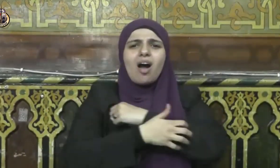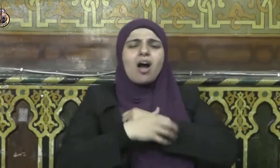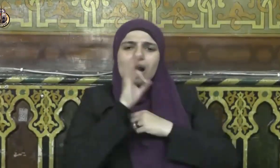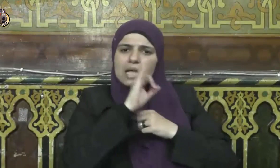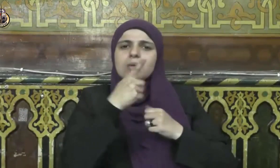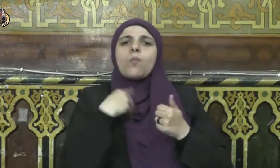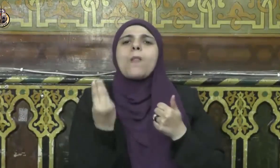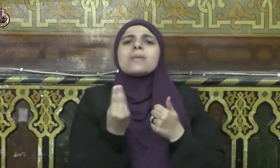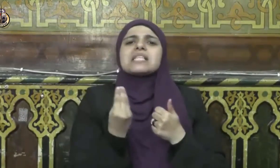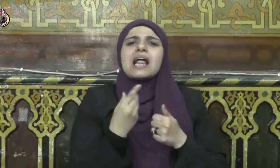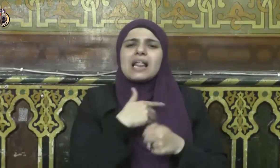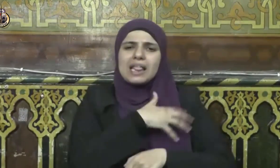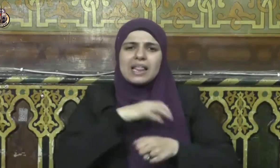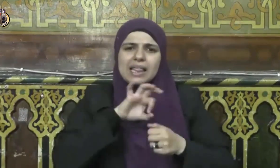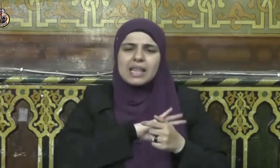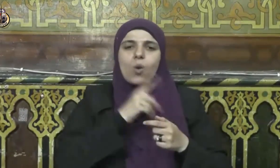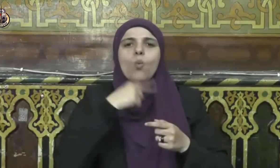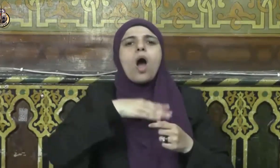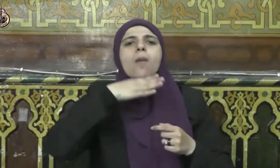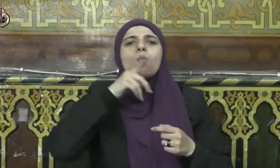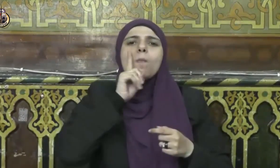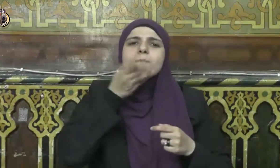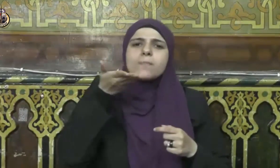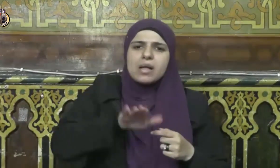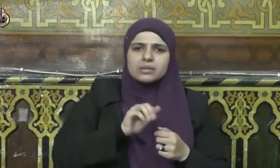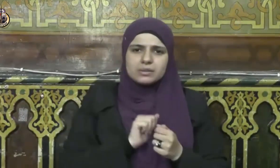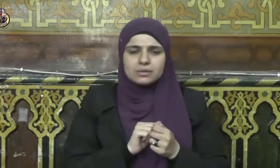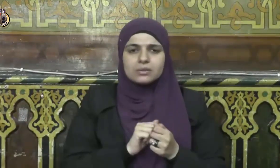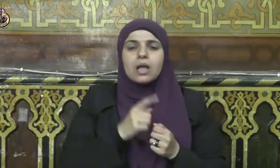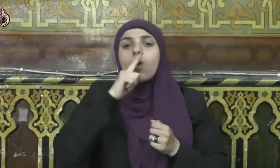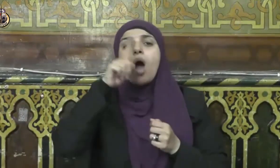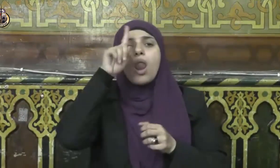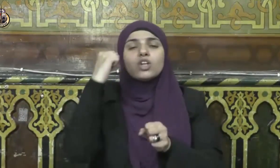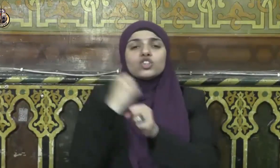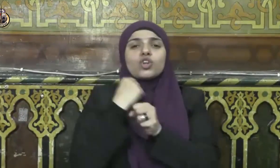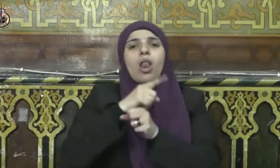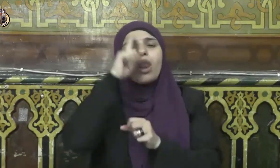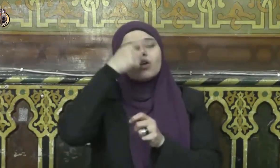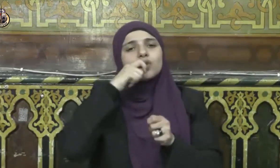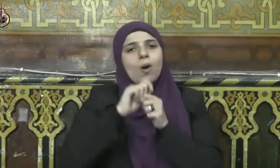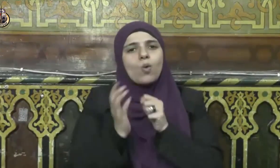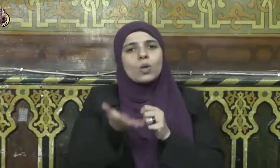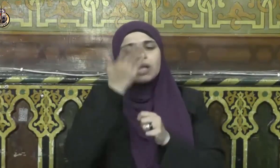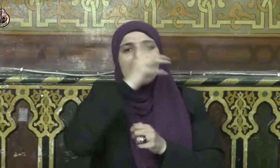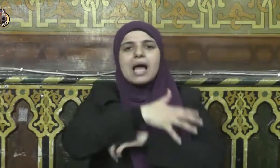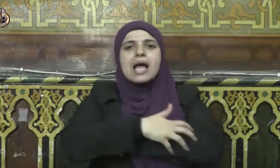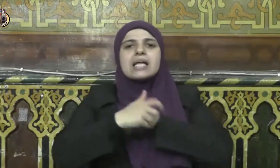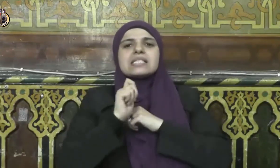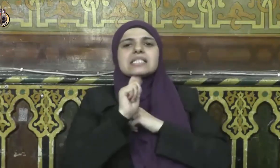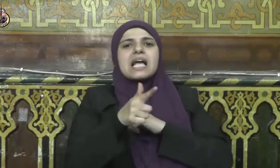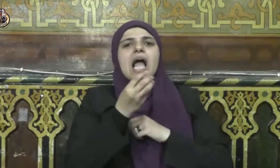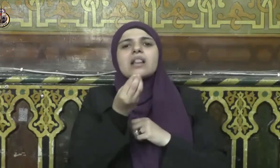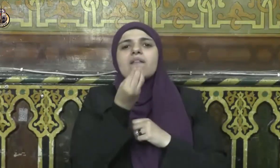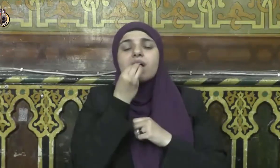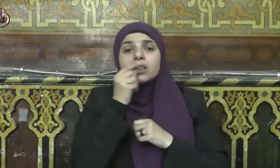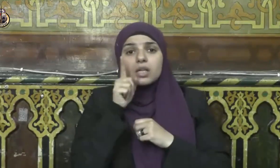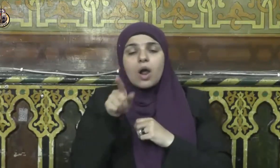الفقراء والمساكين واليتامى. فقد جعل الله عز وجل زكاة الفطر